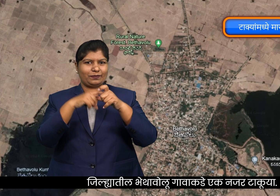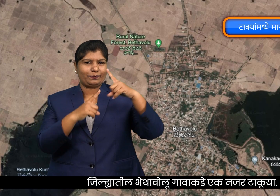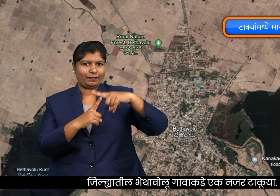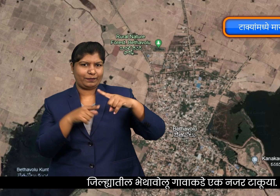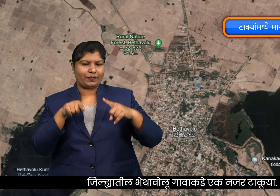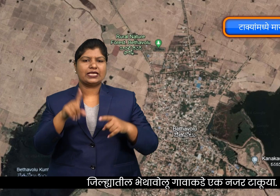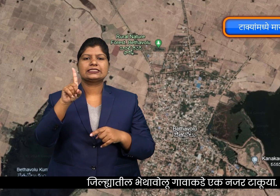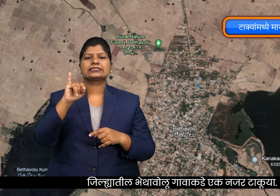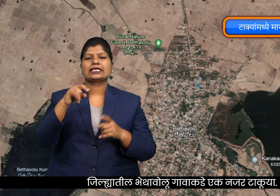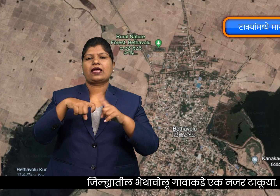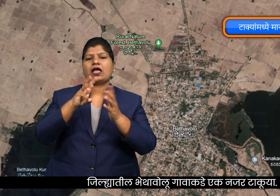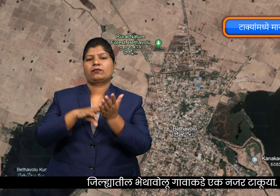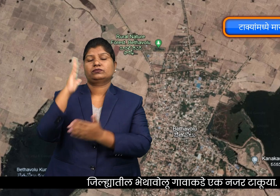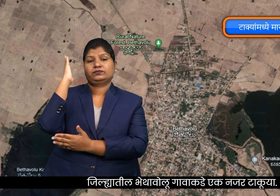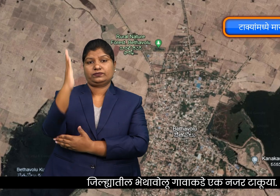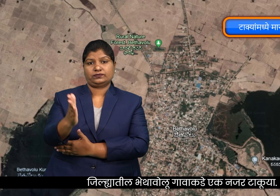गावाकडे एक नजर टाकूया.